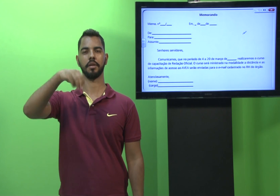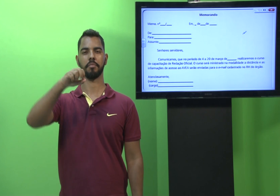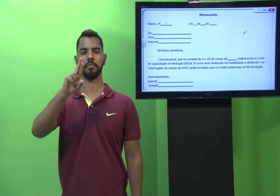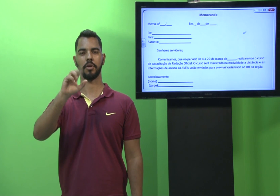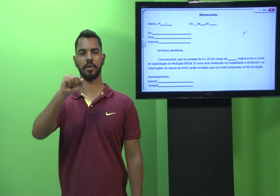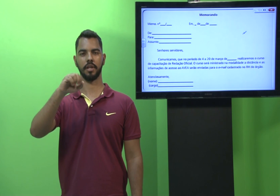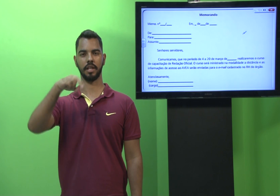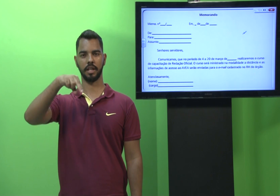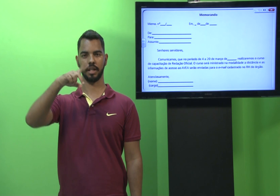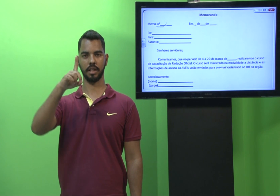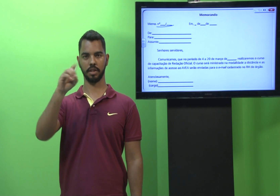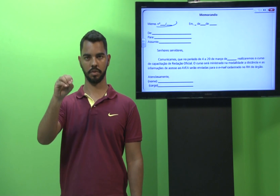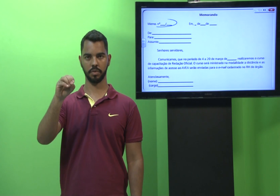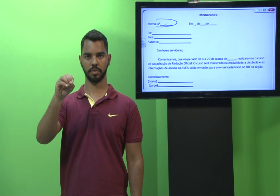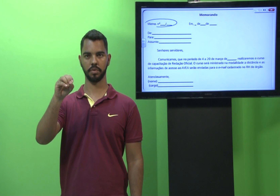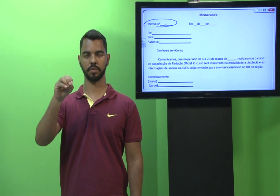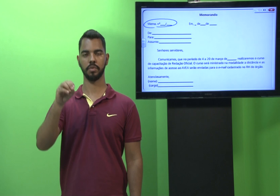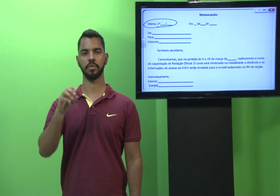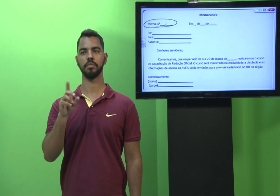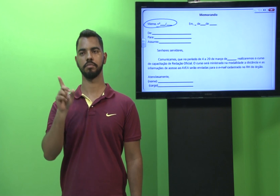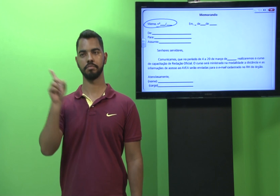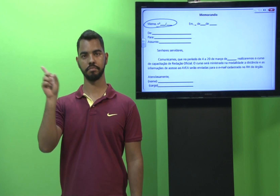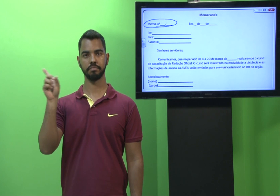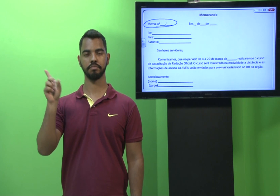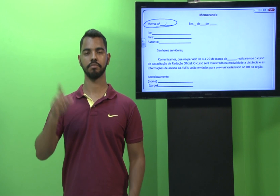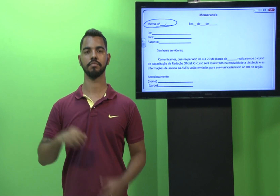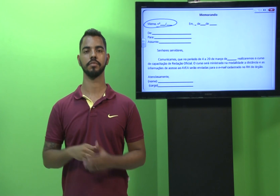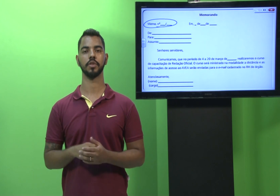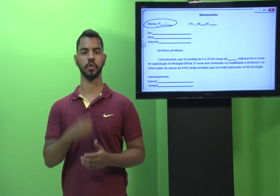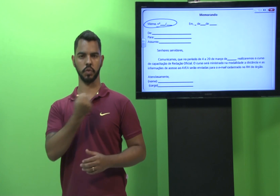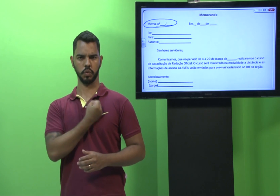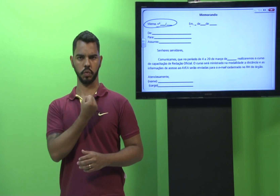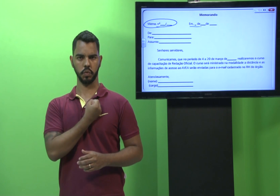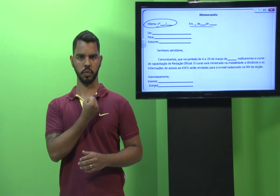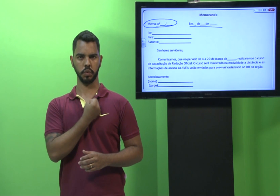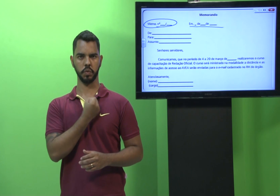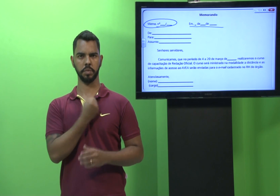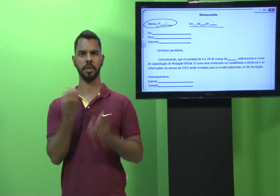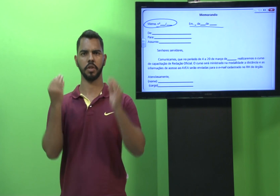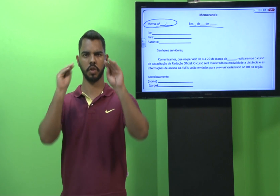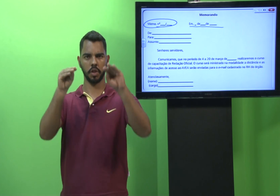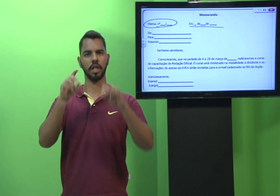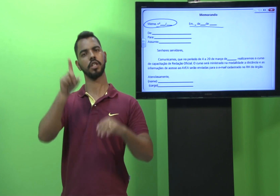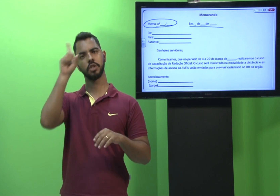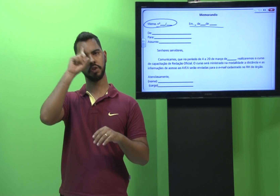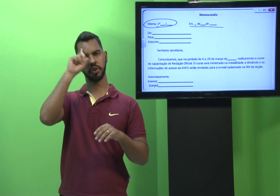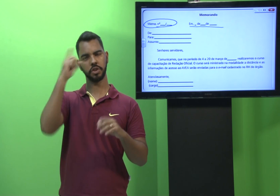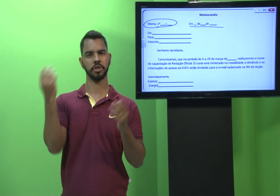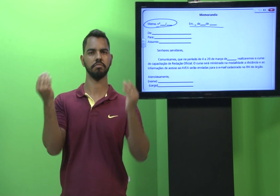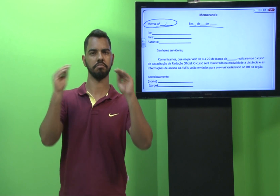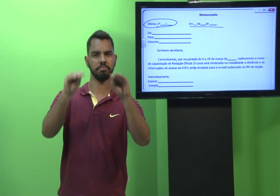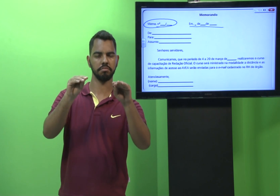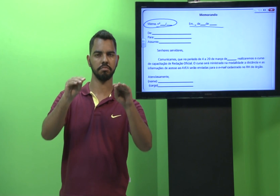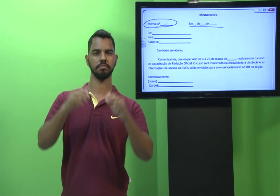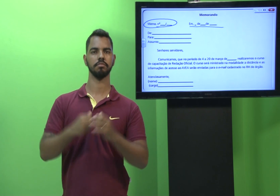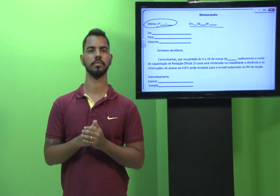onde vamos colocar aqui o número do memorando, a data também, de quem está